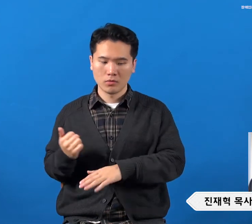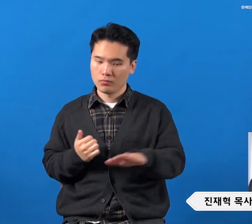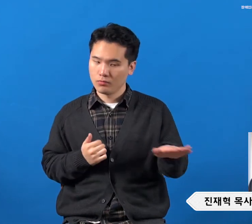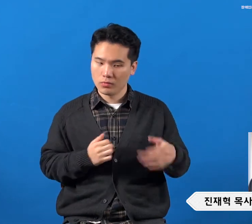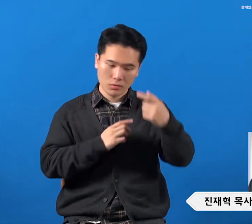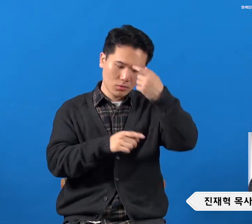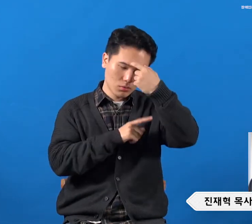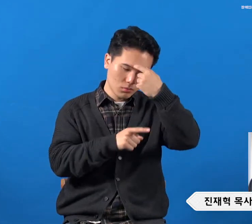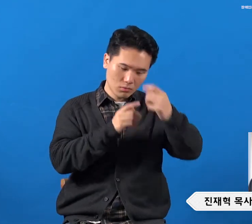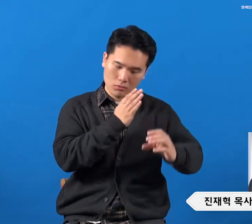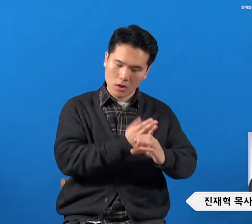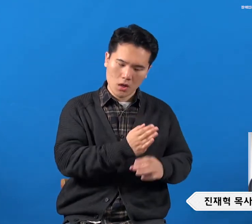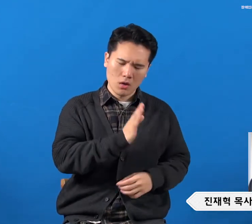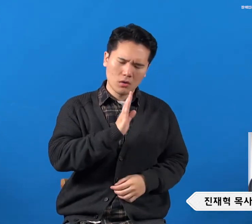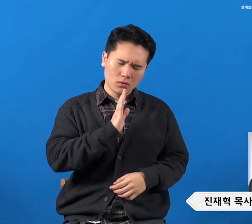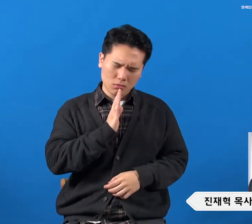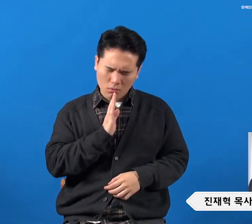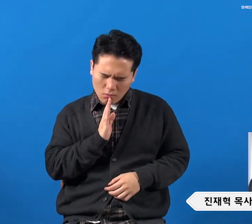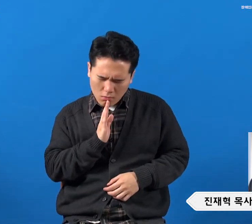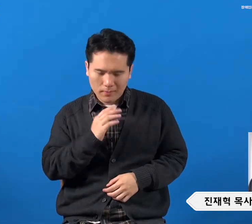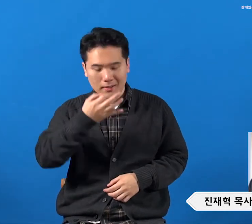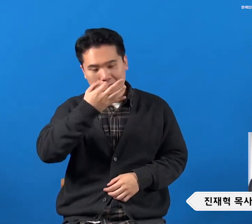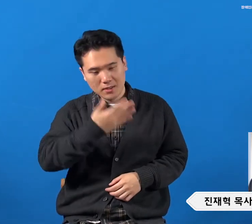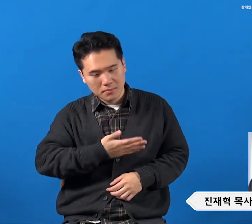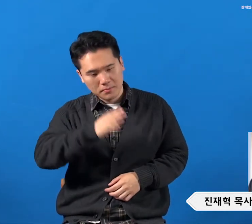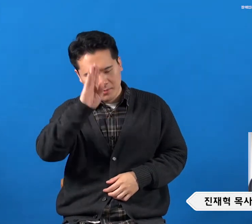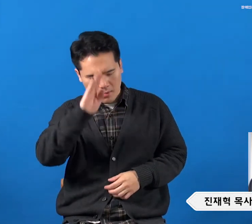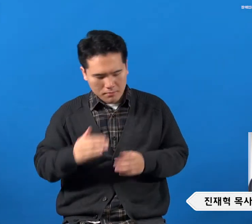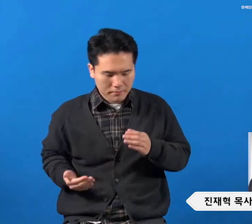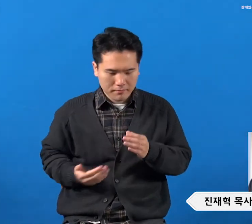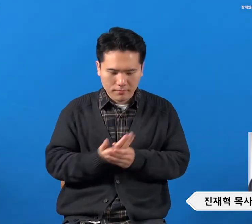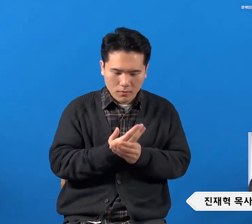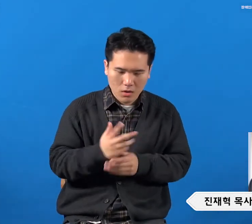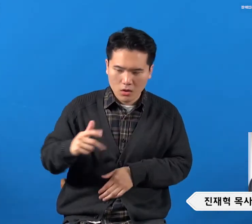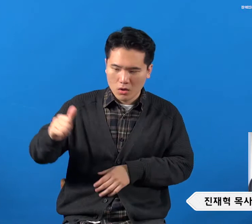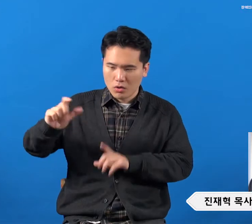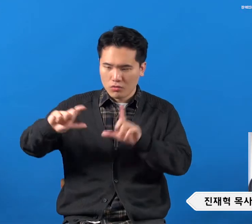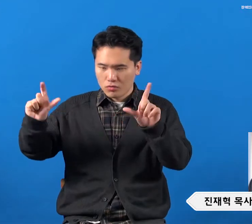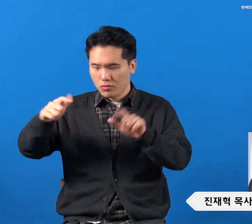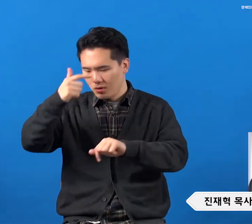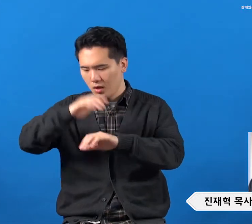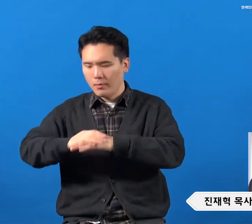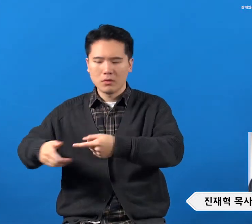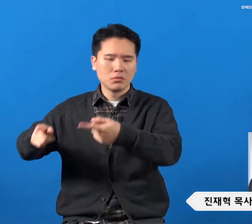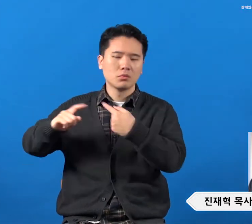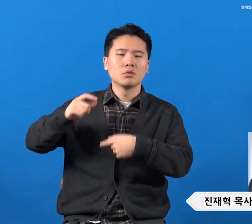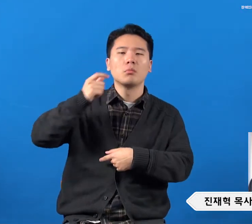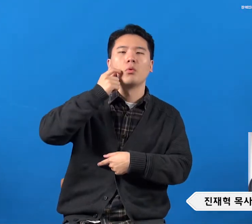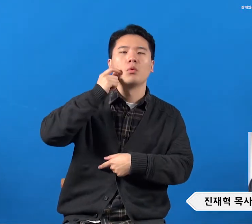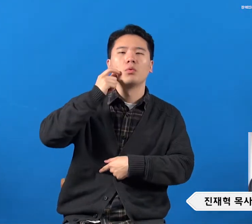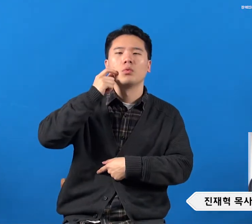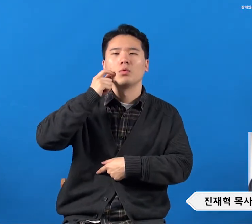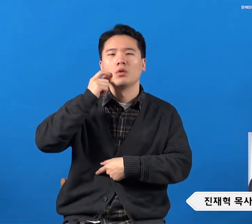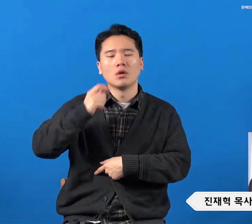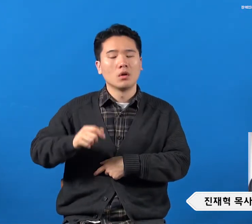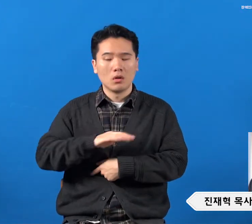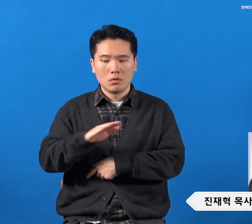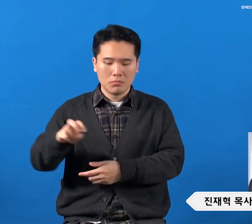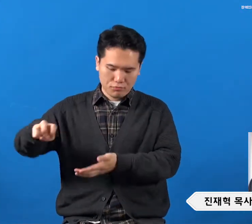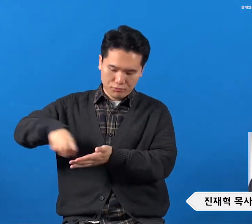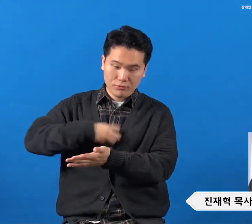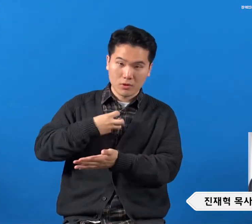힘들고 어려운 병으로 주일 예배에 참석하지 못하는 한 분이 제게 문자를 보냈습니다. 그분은